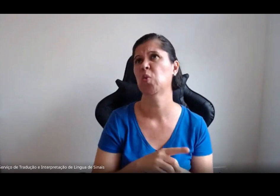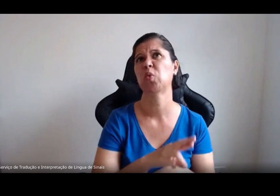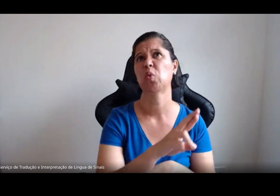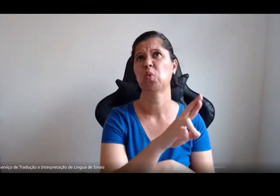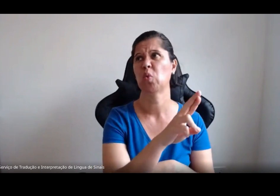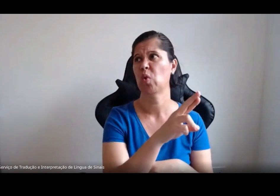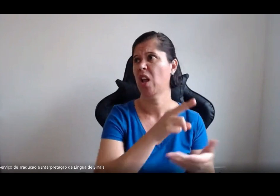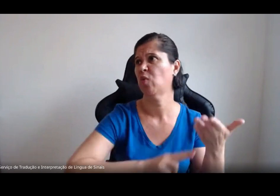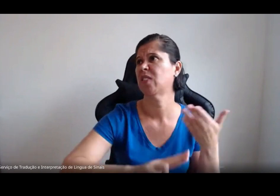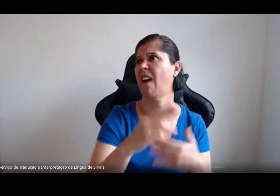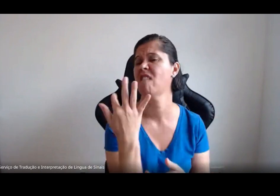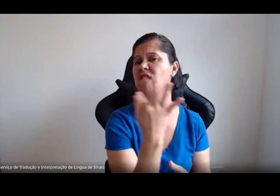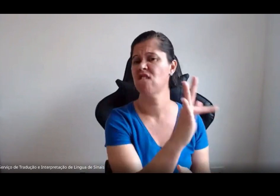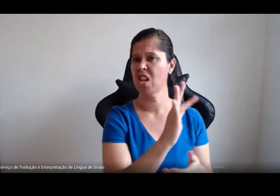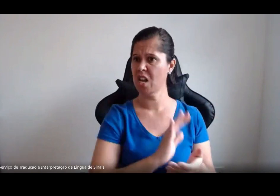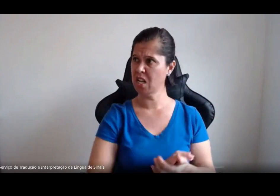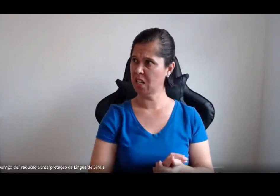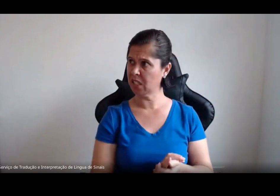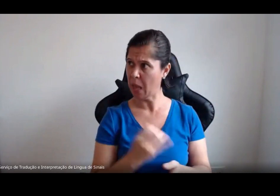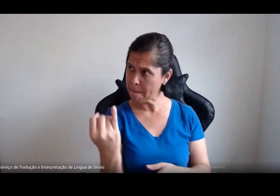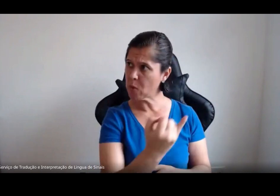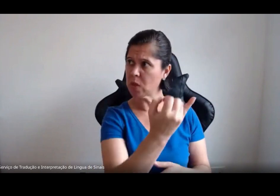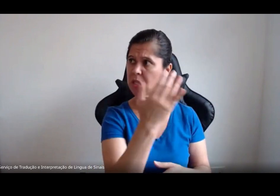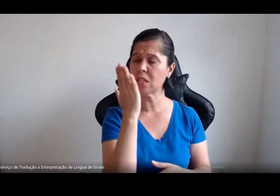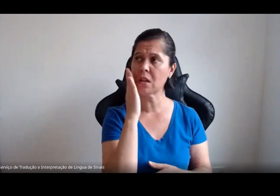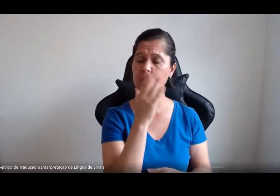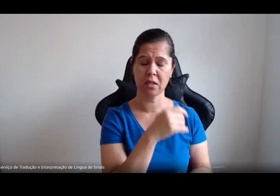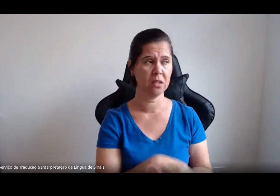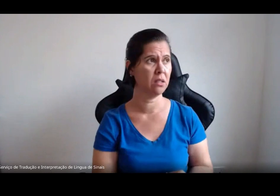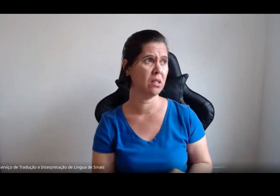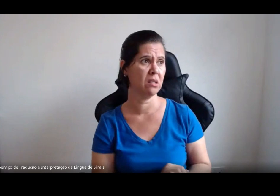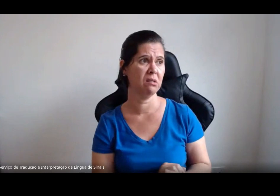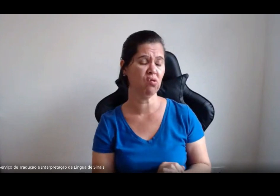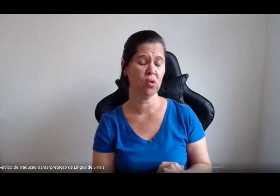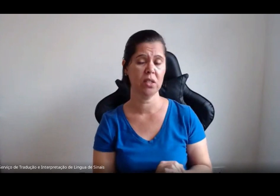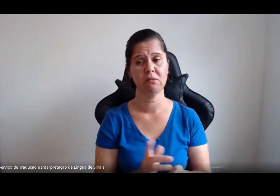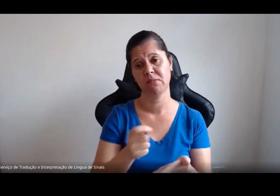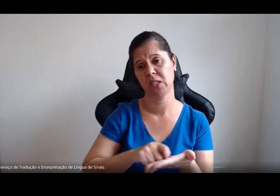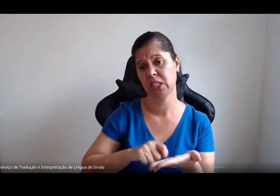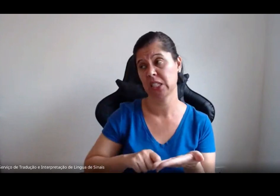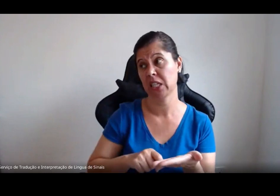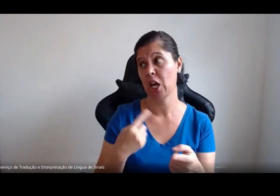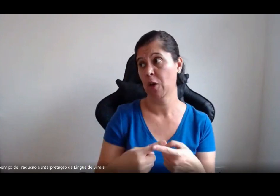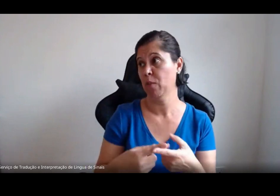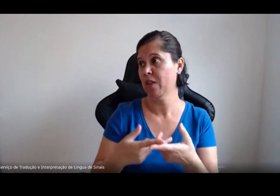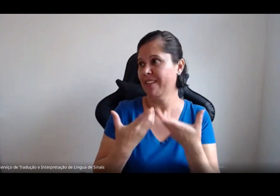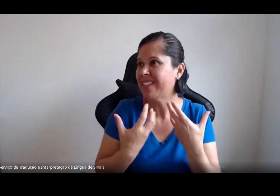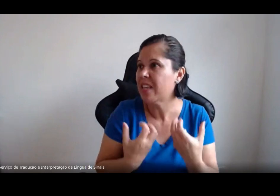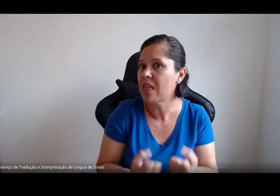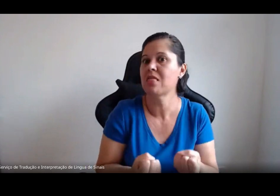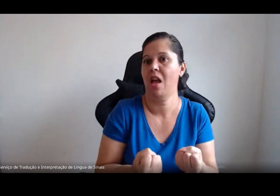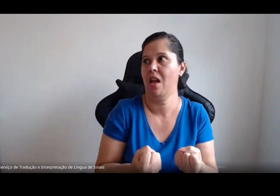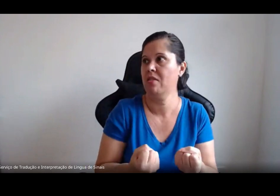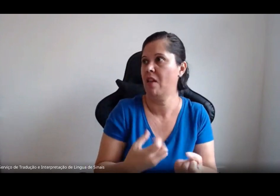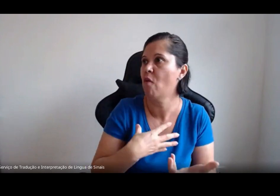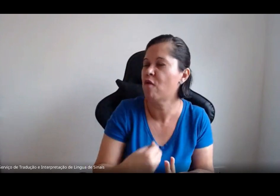doutorado em uma universidade famosa da França, e também para esta universidade, que está recebendo uma filha de operários, que ascendeu